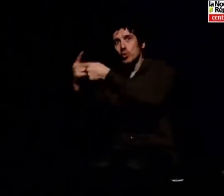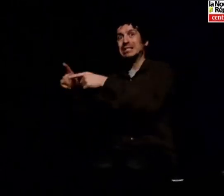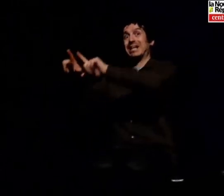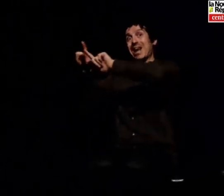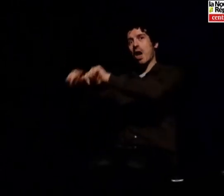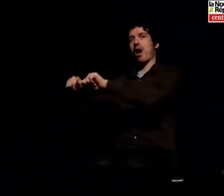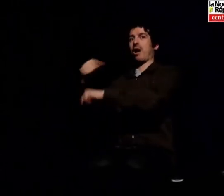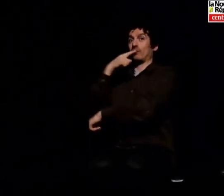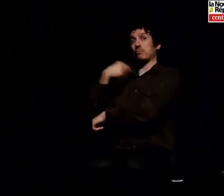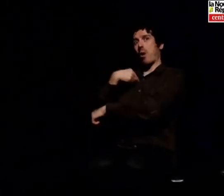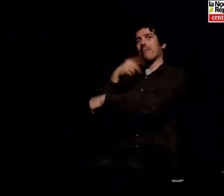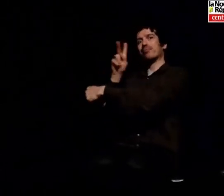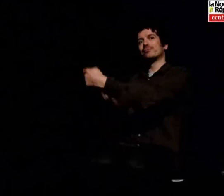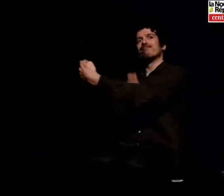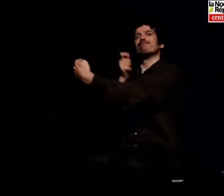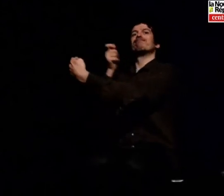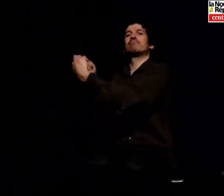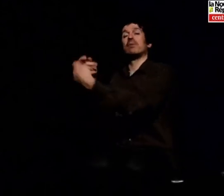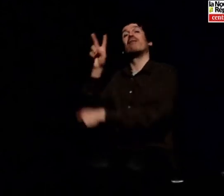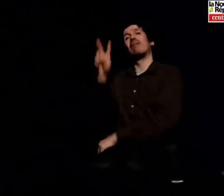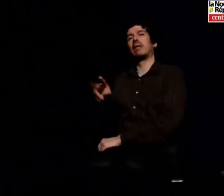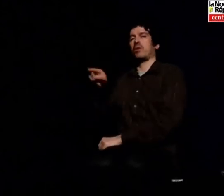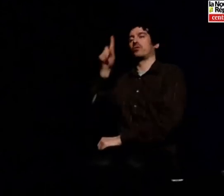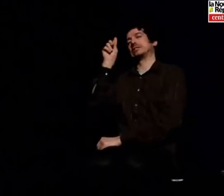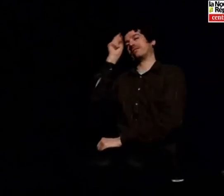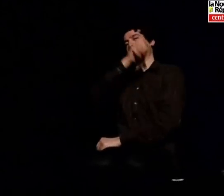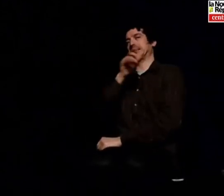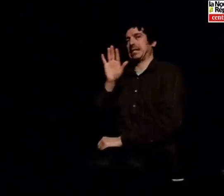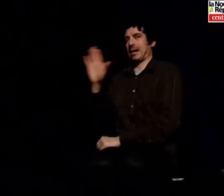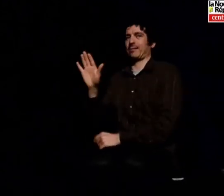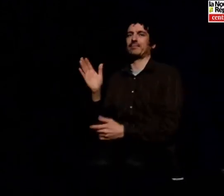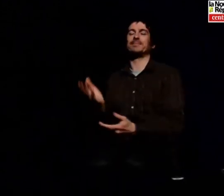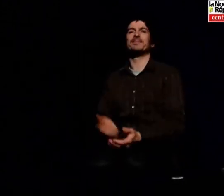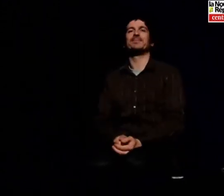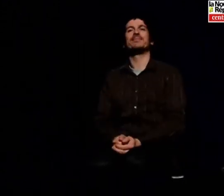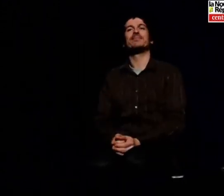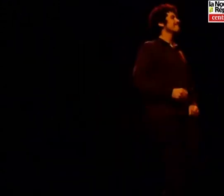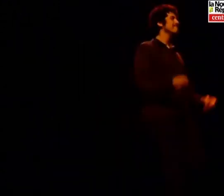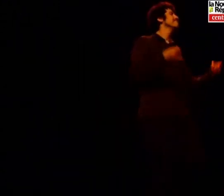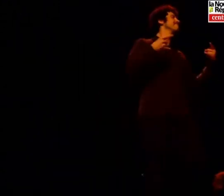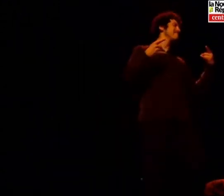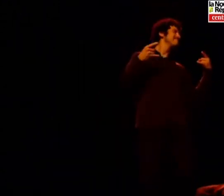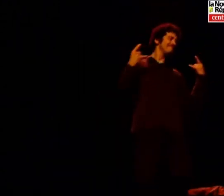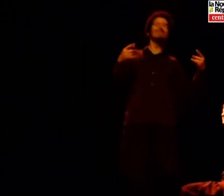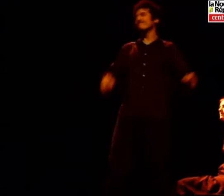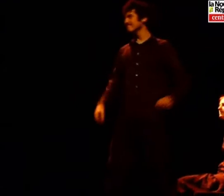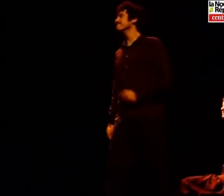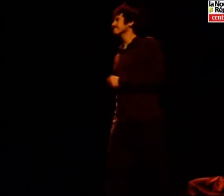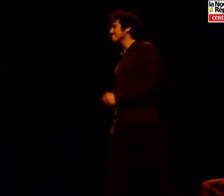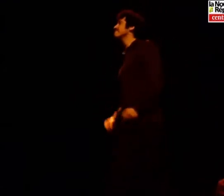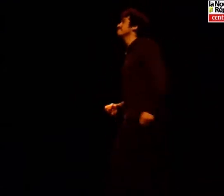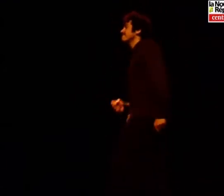vraiment typiquement entendante avec de la musique, c'est vrai que moi il a fallu que je m'adapte vraiment à quelque chose que je ne connaissais pas, et c'est vrai que ça a été difficile.